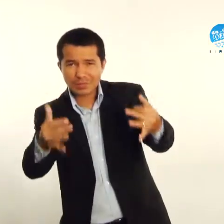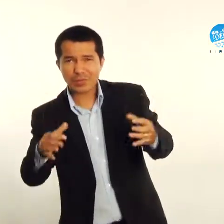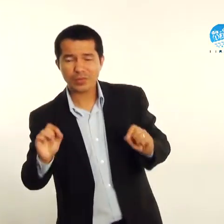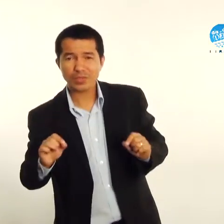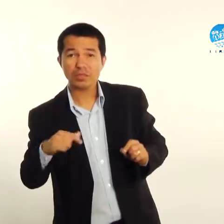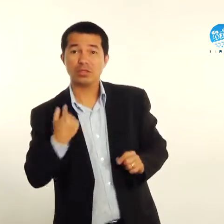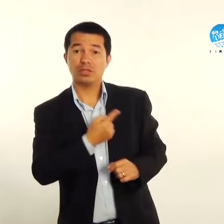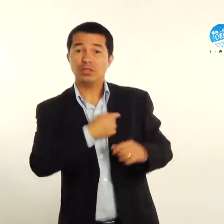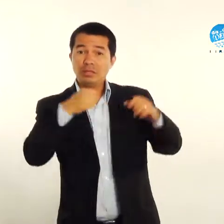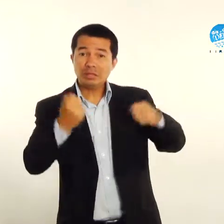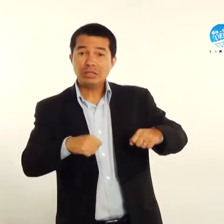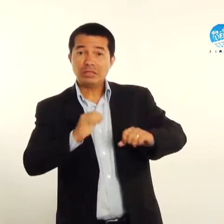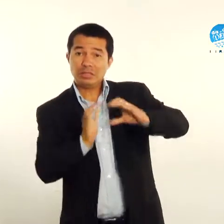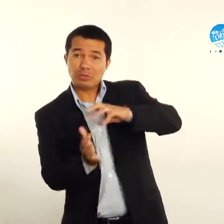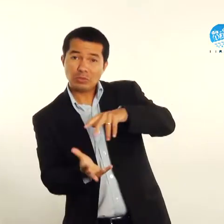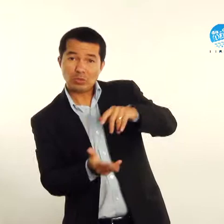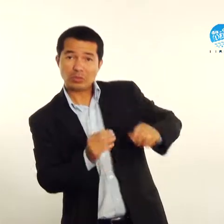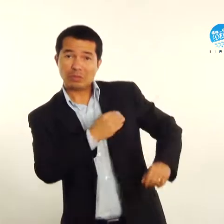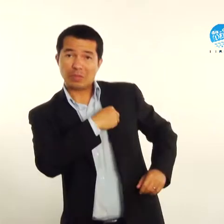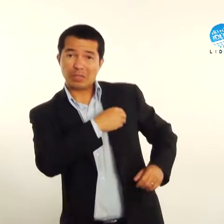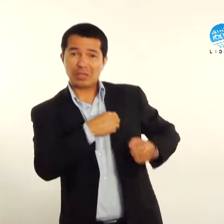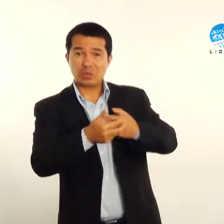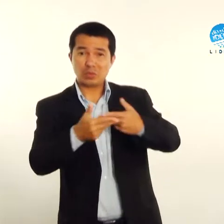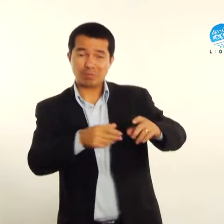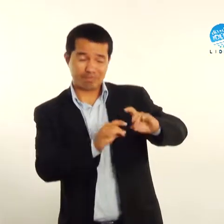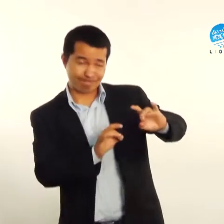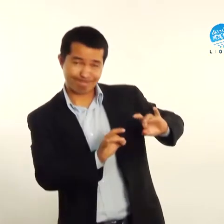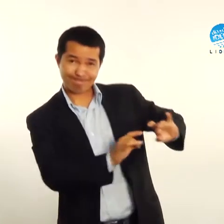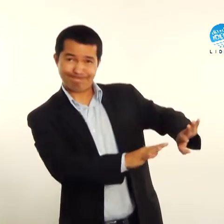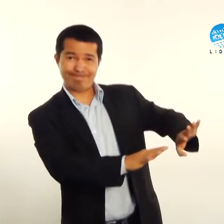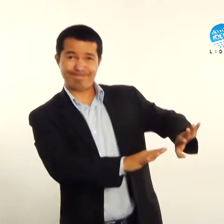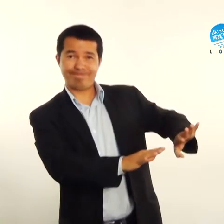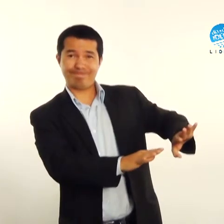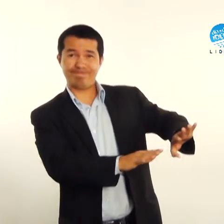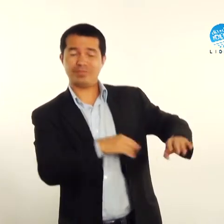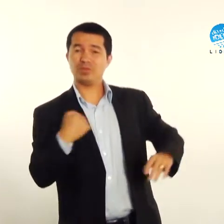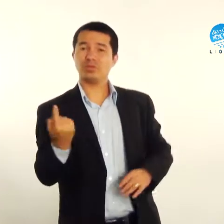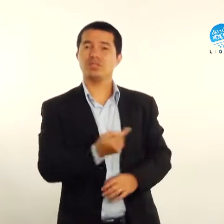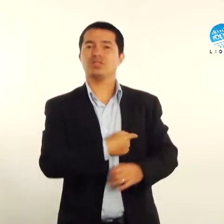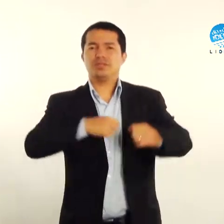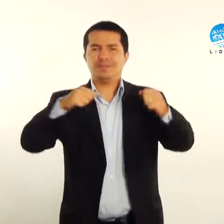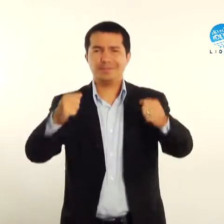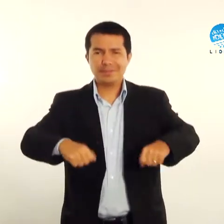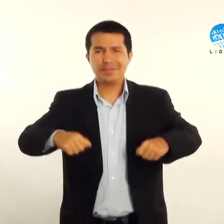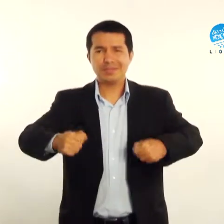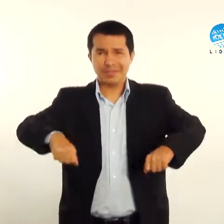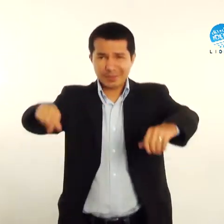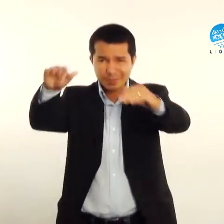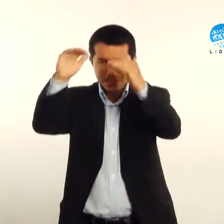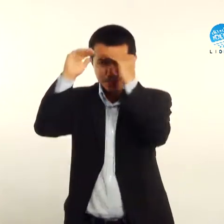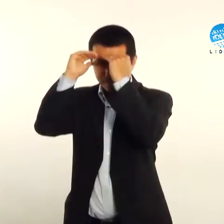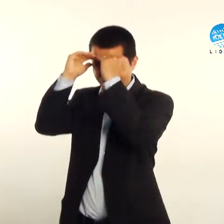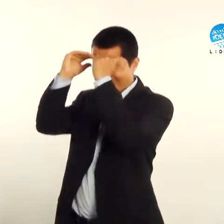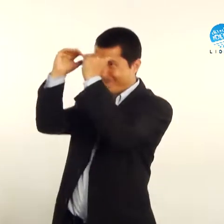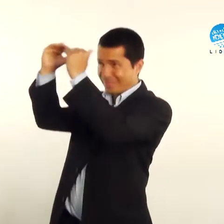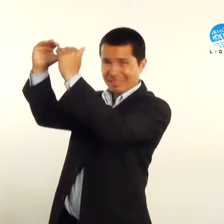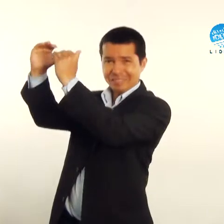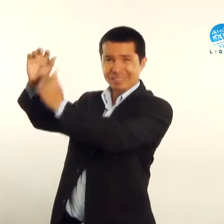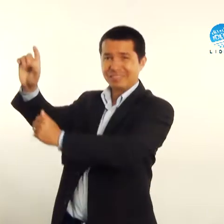gente largar as coisas que a gente imagina que são de adultos, mas que fazem-nos parecer diante